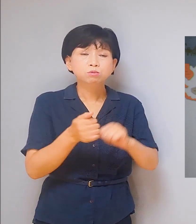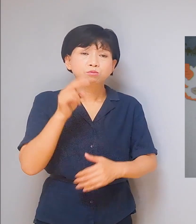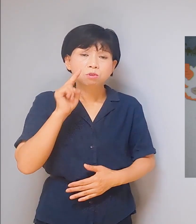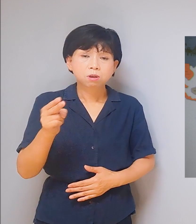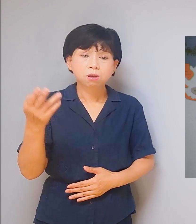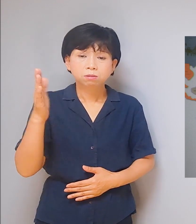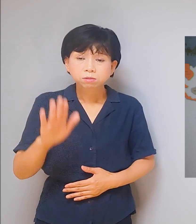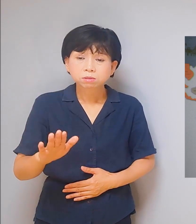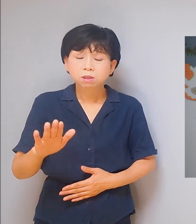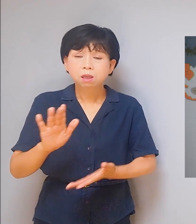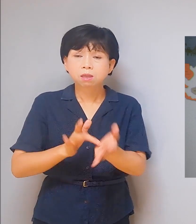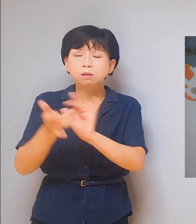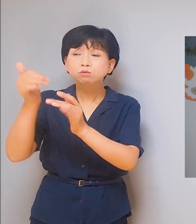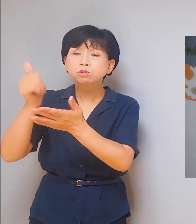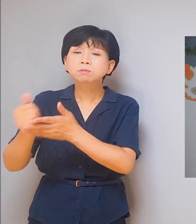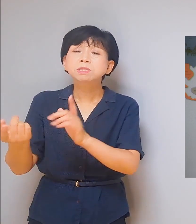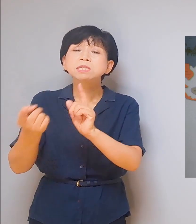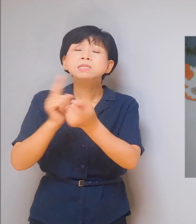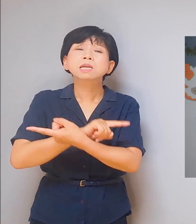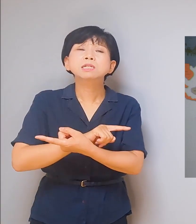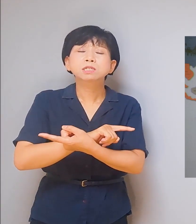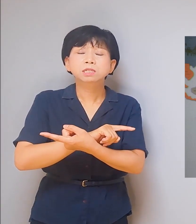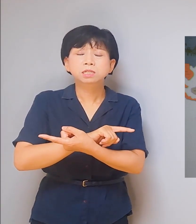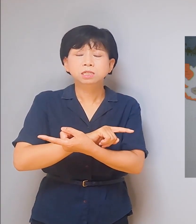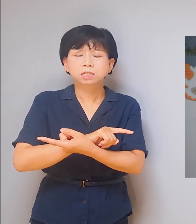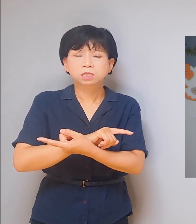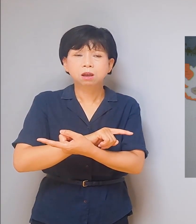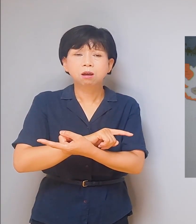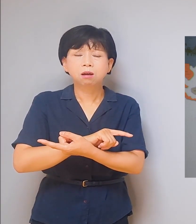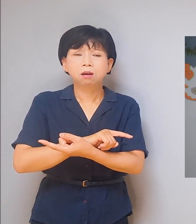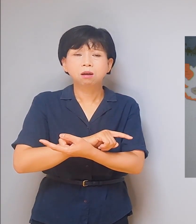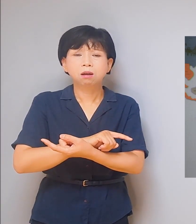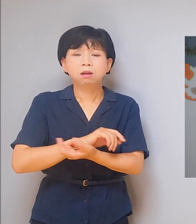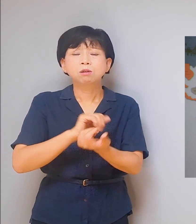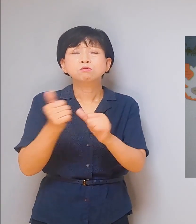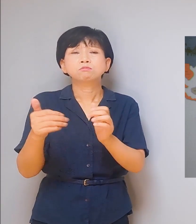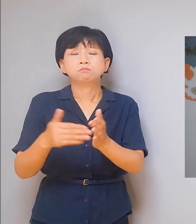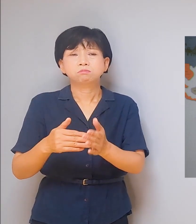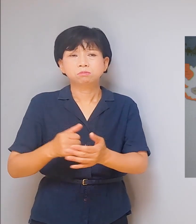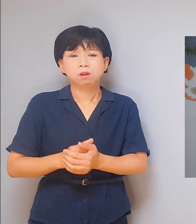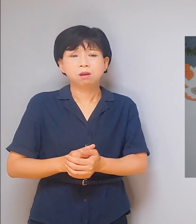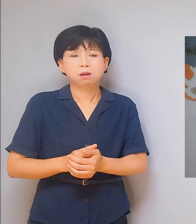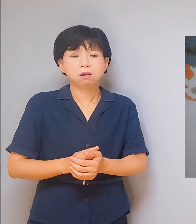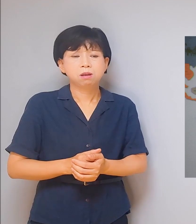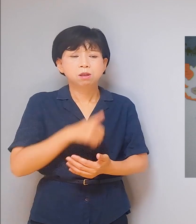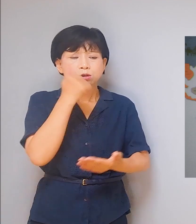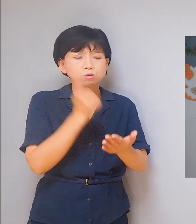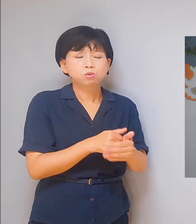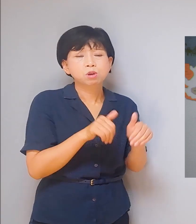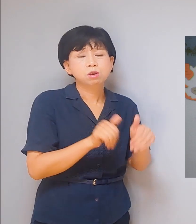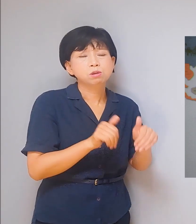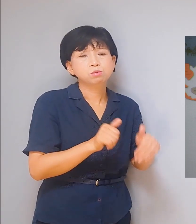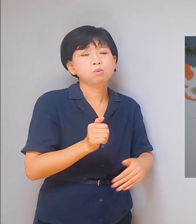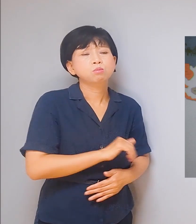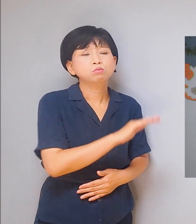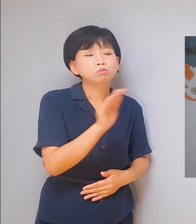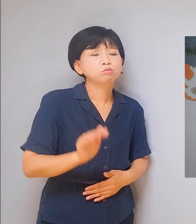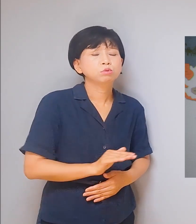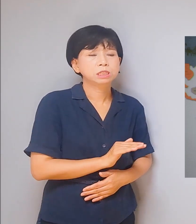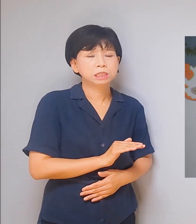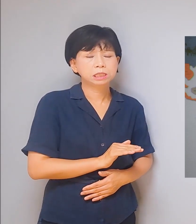되는데 예수님이 대신 죽으신 거예요. 그래서 대속하신 거지요. 죄의 종노릇하며 사는